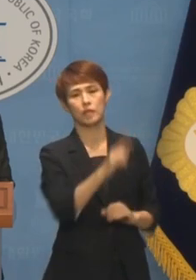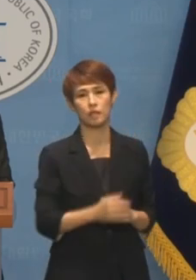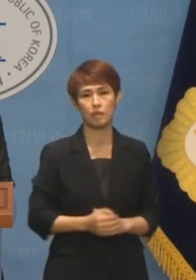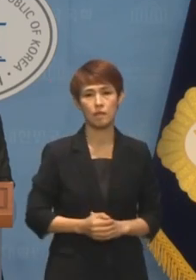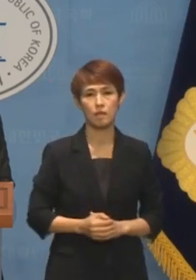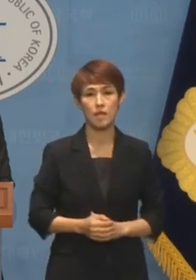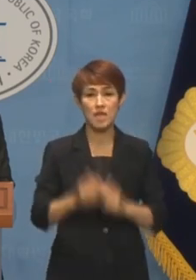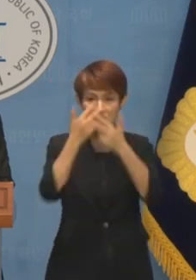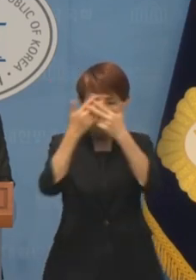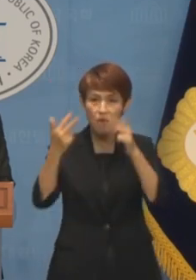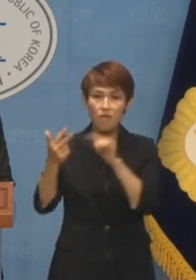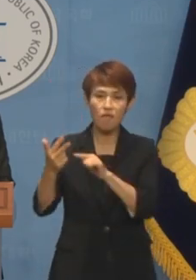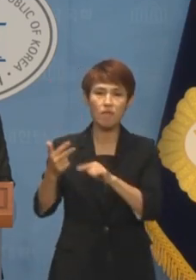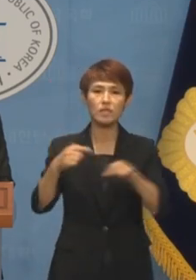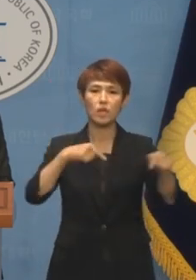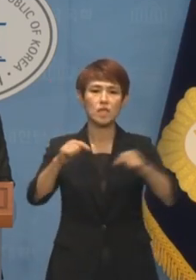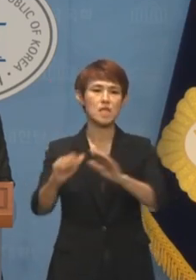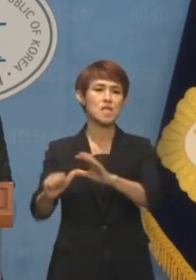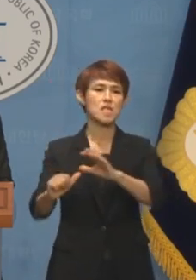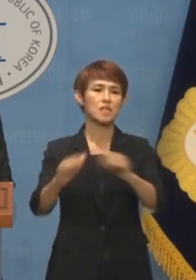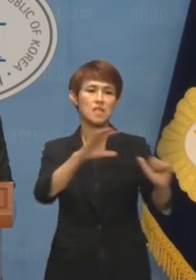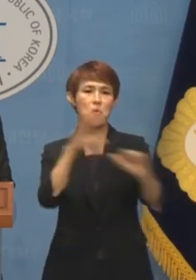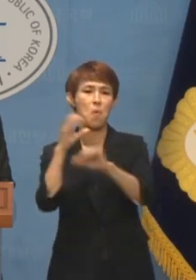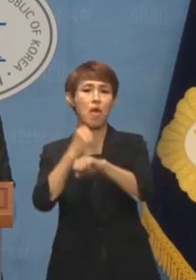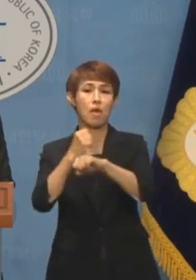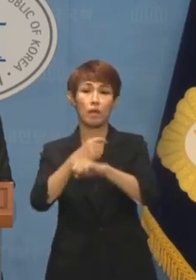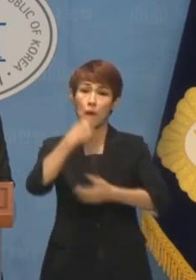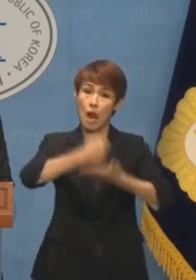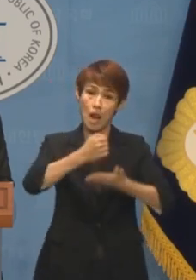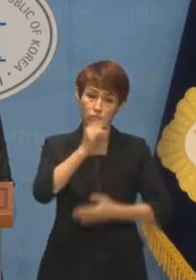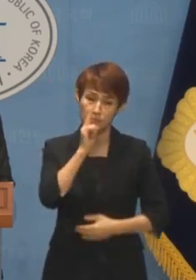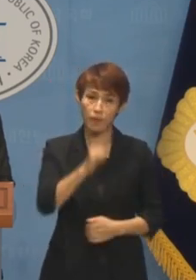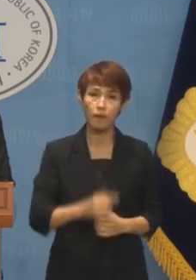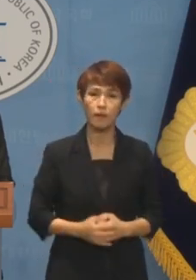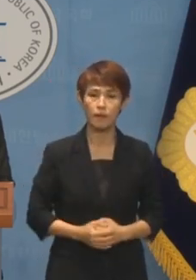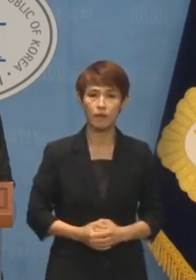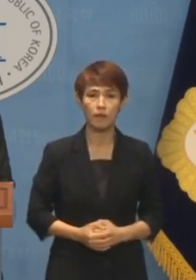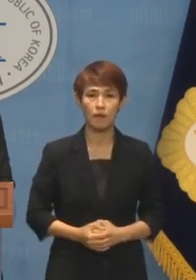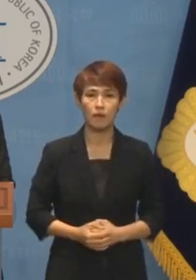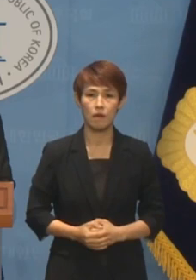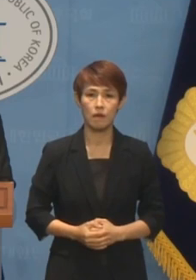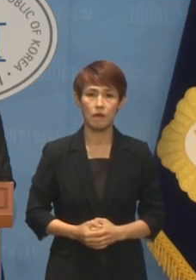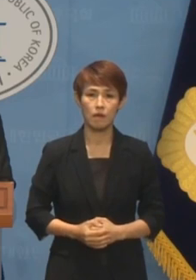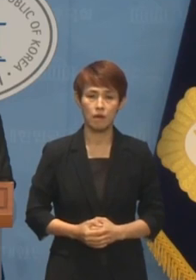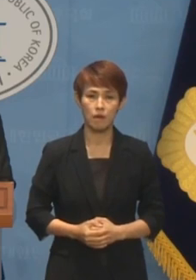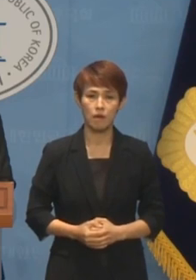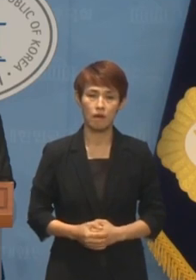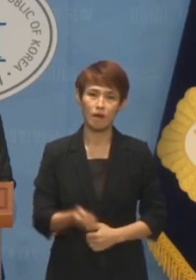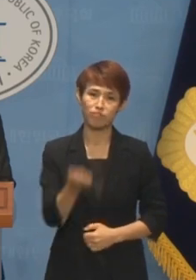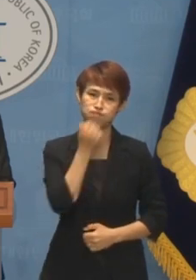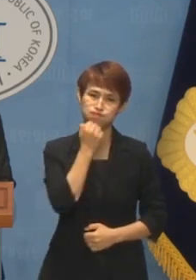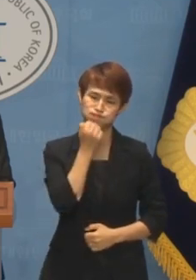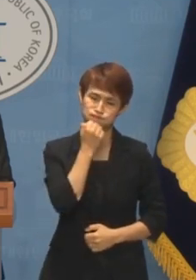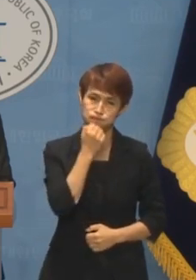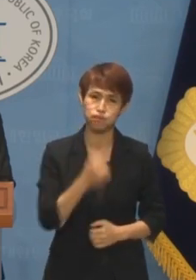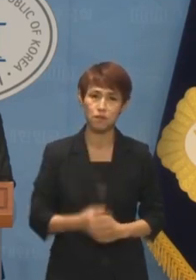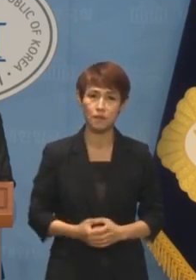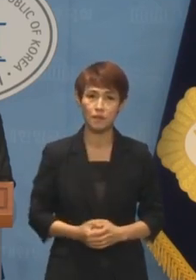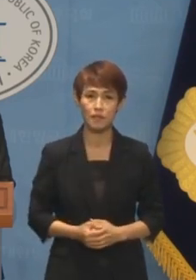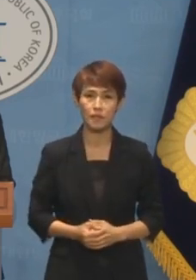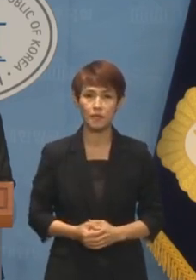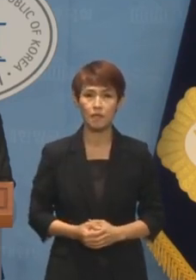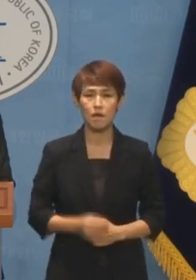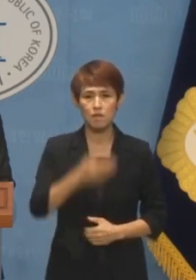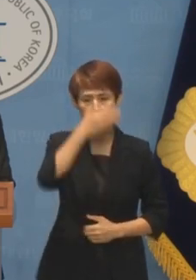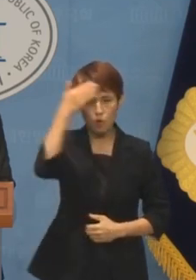위한 방탄이라는 궤변을 늘어놓고 있습니다. 억지 논리에 실소만 나옵니다.